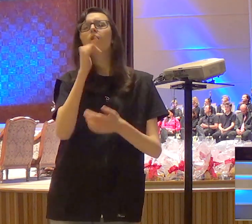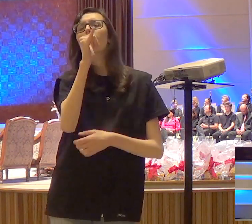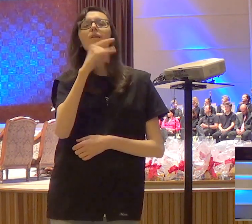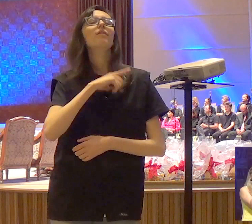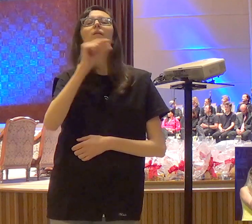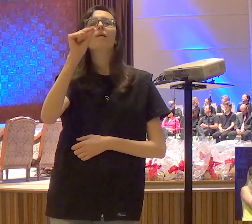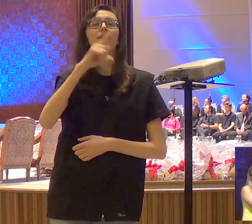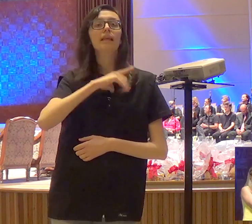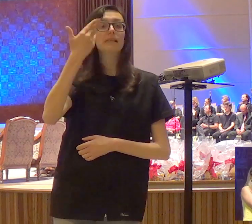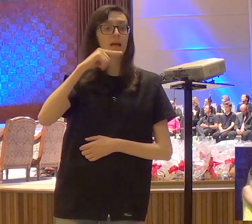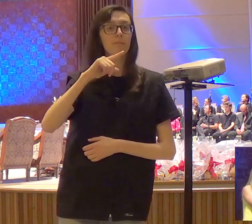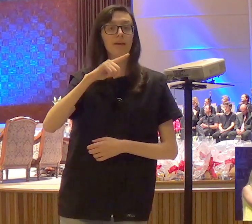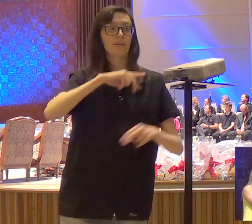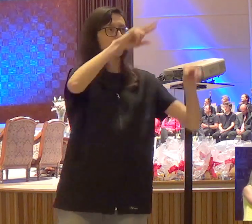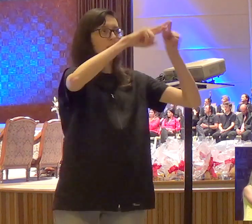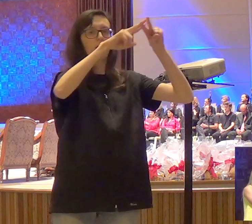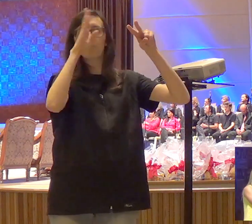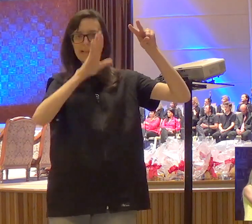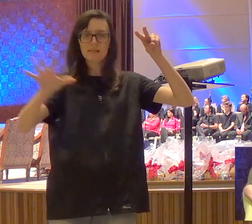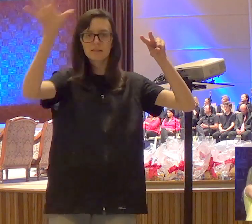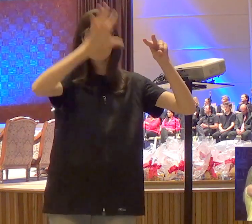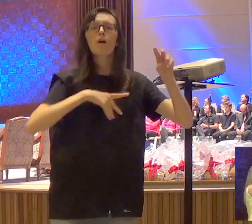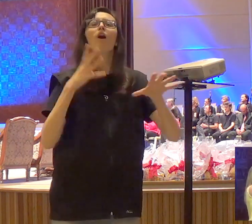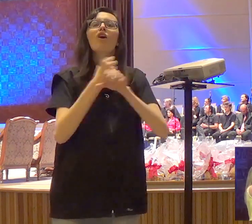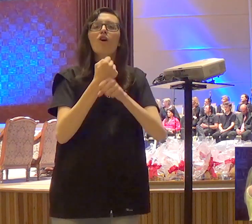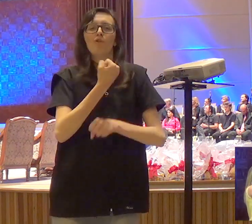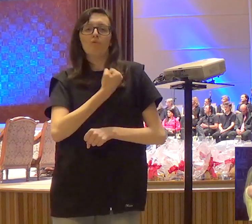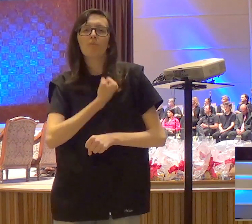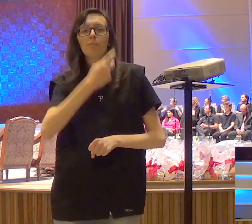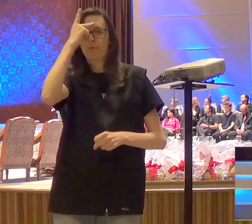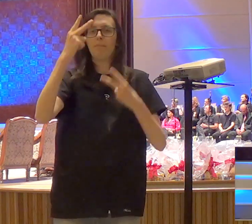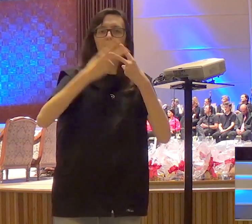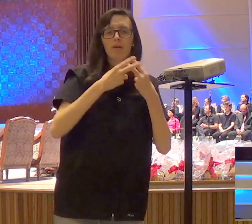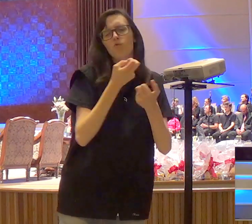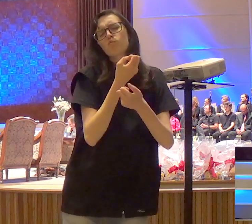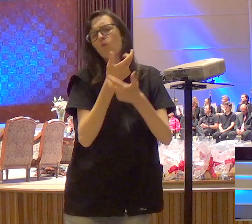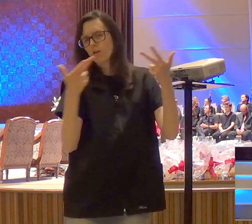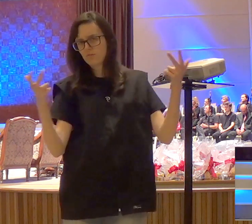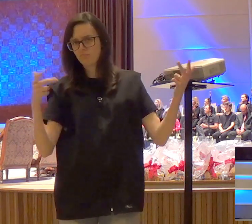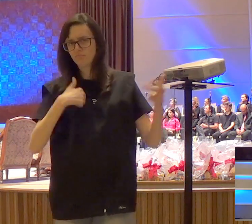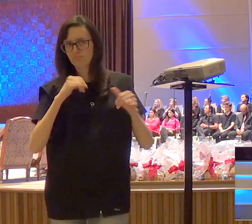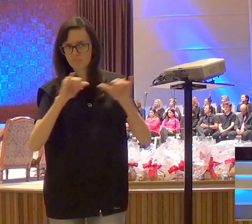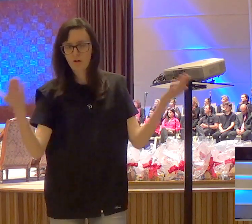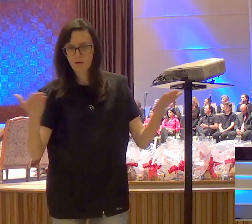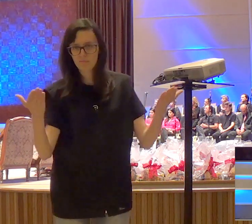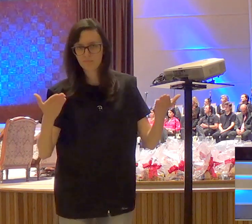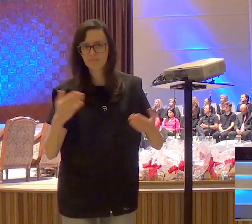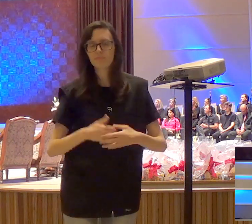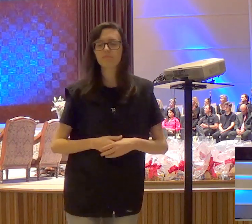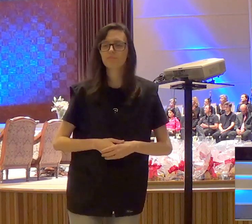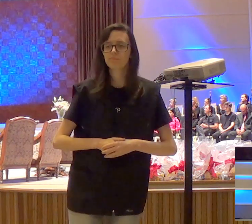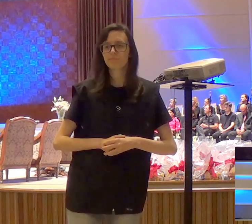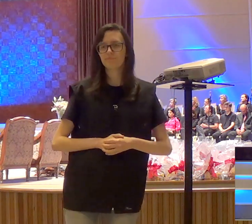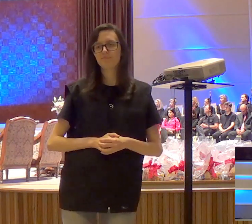vocês algumas das estatísticas das prisões no Brasil. You have a 70% recidivism rate, meaning 70% of the